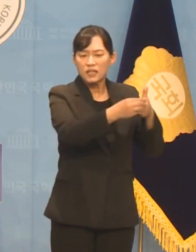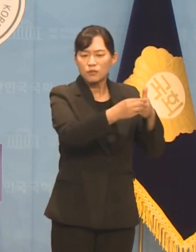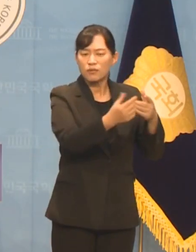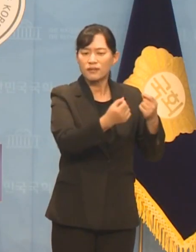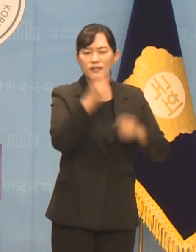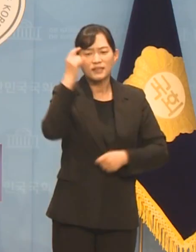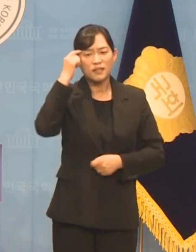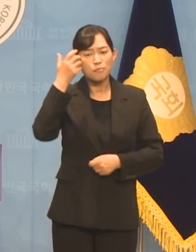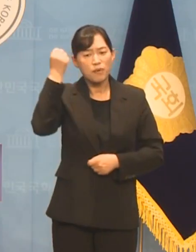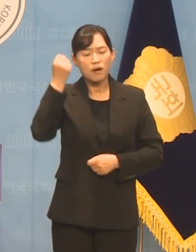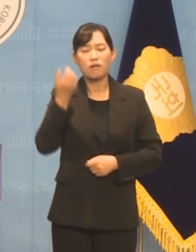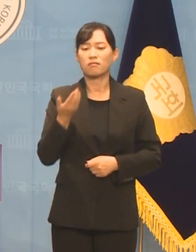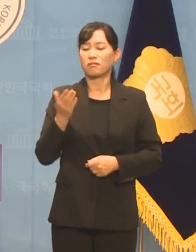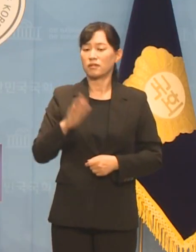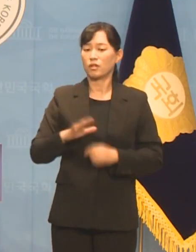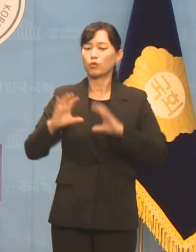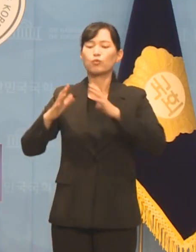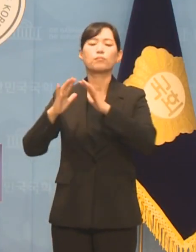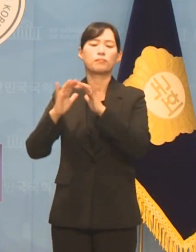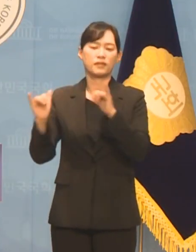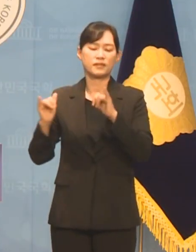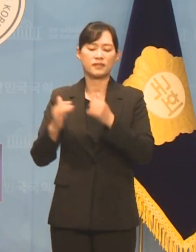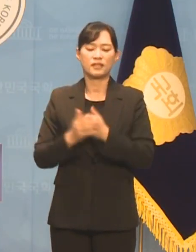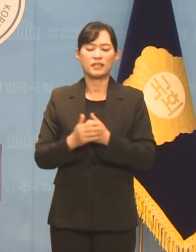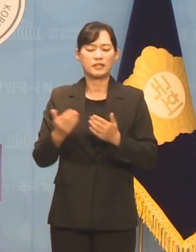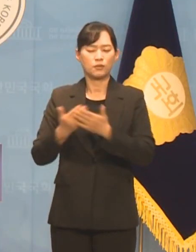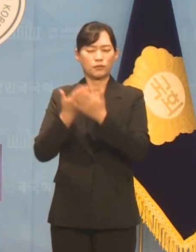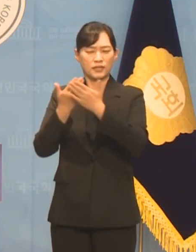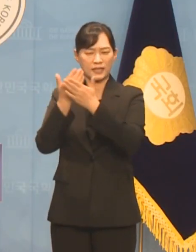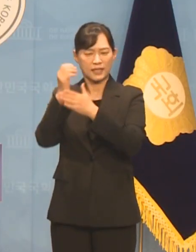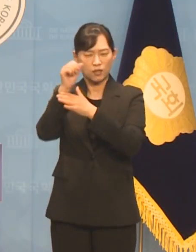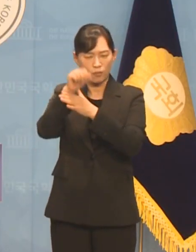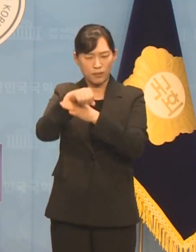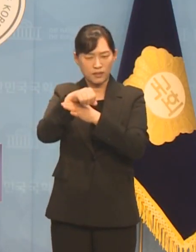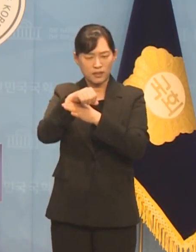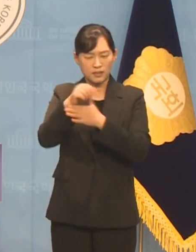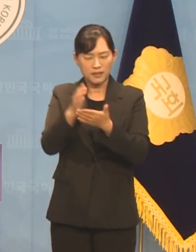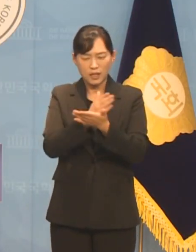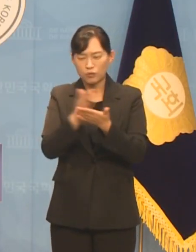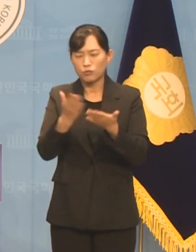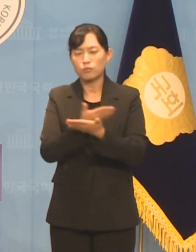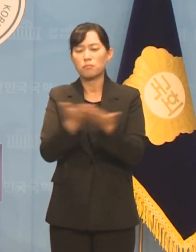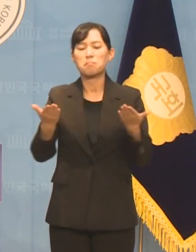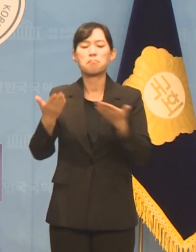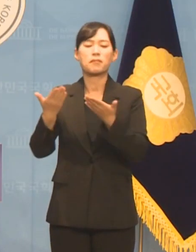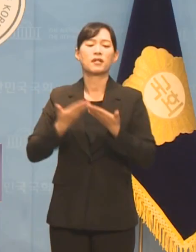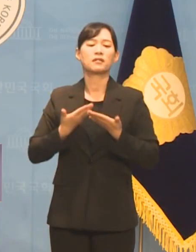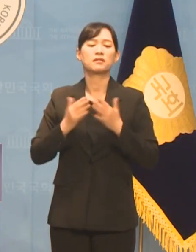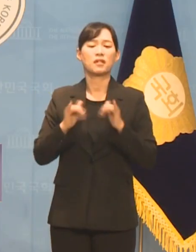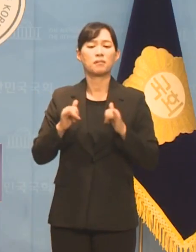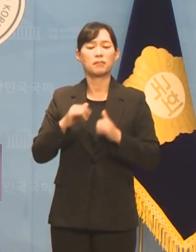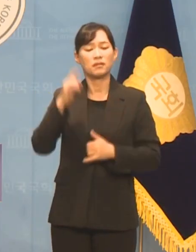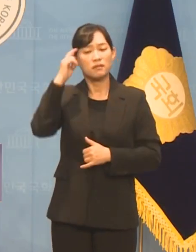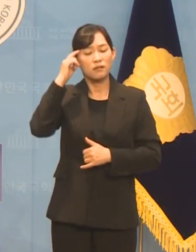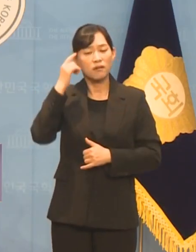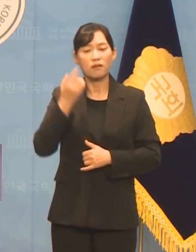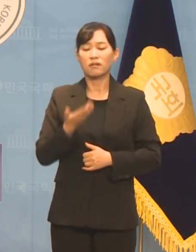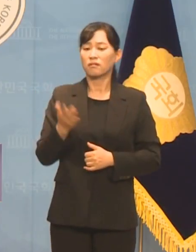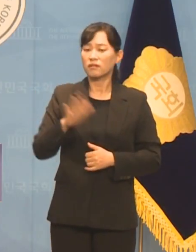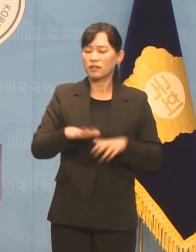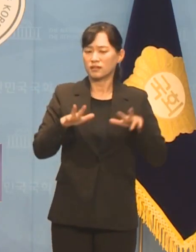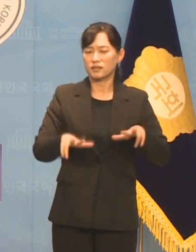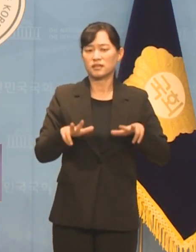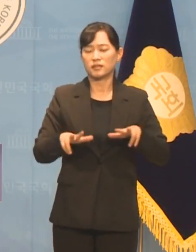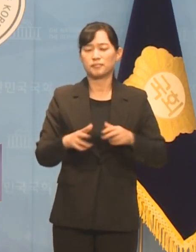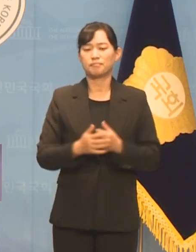여겼습니다. 국민은 성장의 열매를 골고루 분배받는 수혜자처럼 생각했습니다. 이제